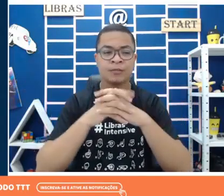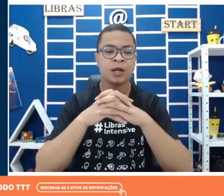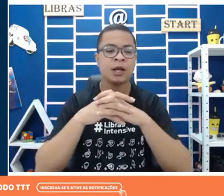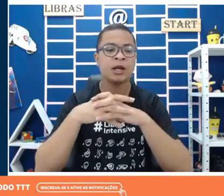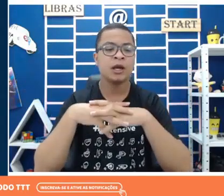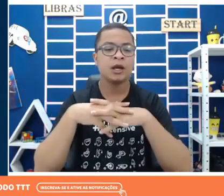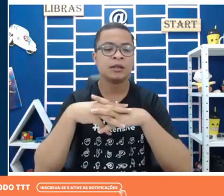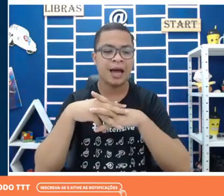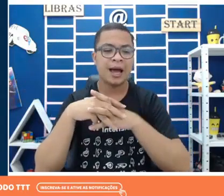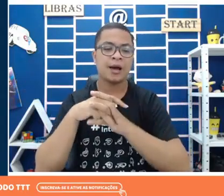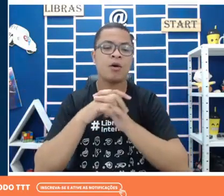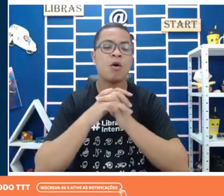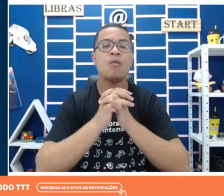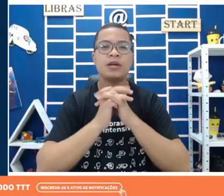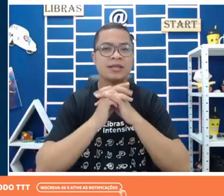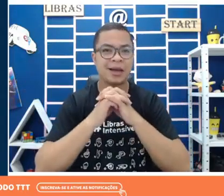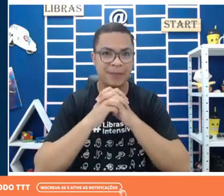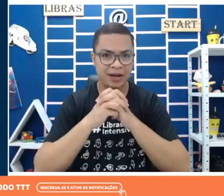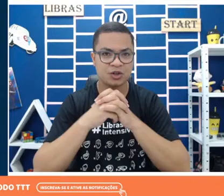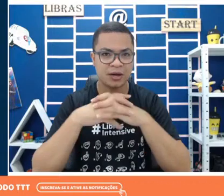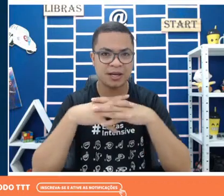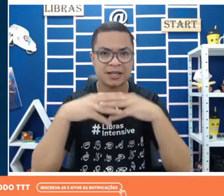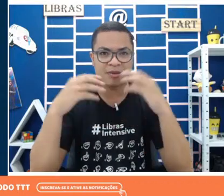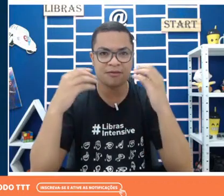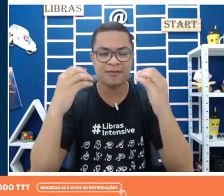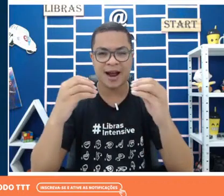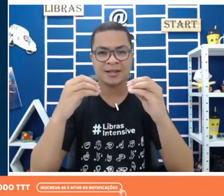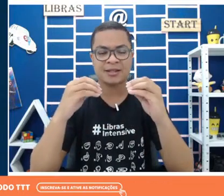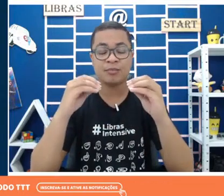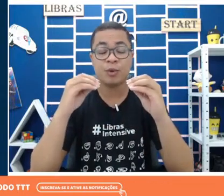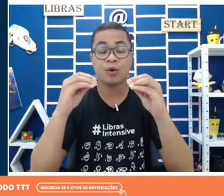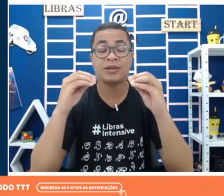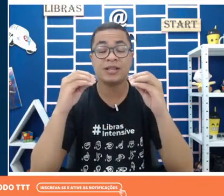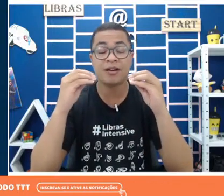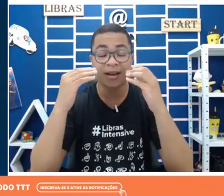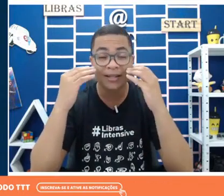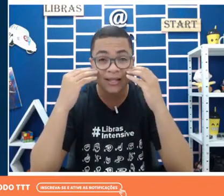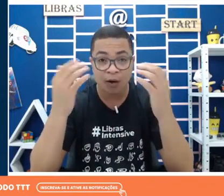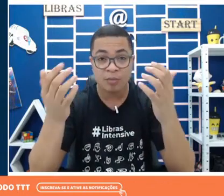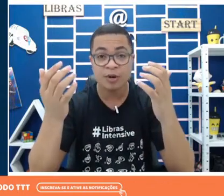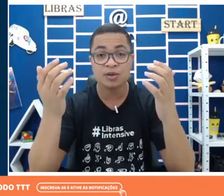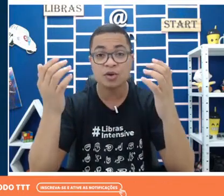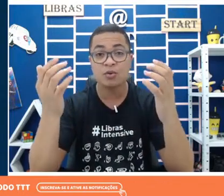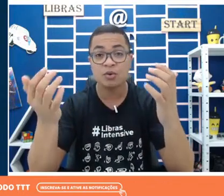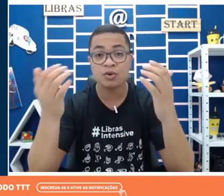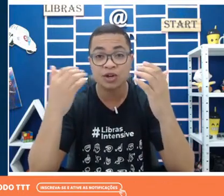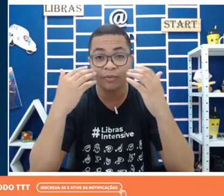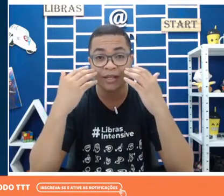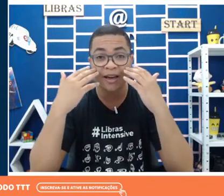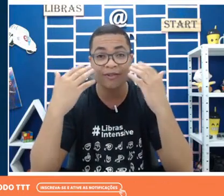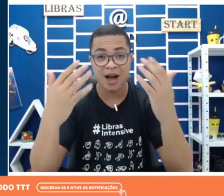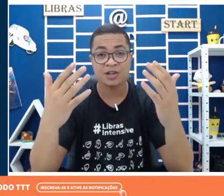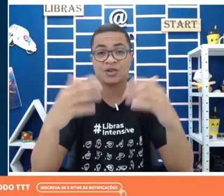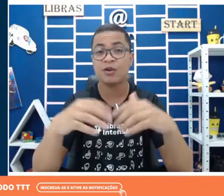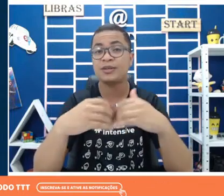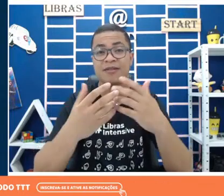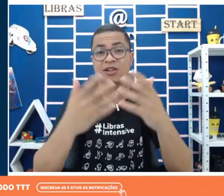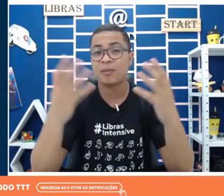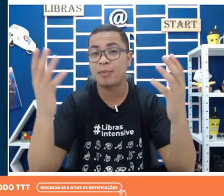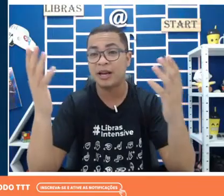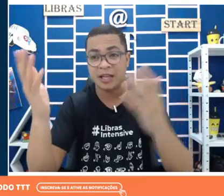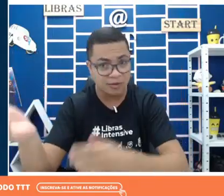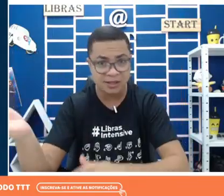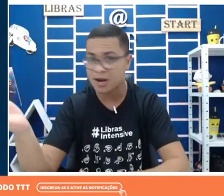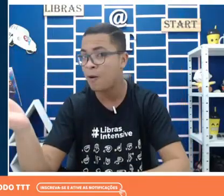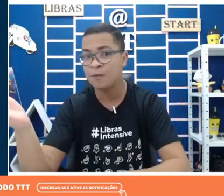esclarecendo. Tá, como que se aprende a organizar uma frase? Por observação. Por isso que o curso é de observar, gente. Não é observar